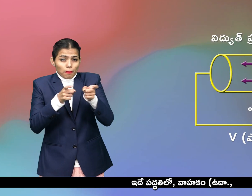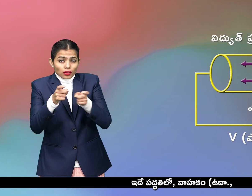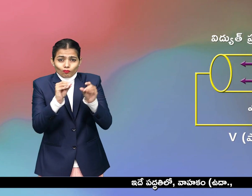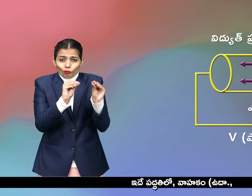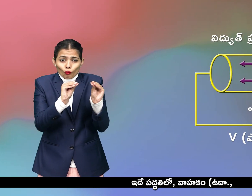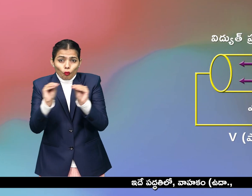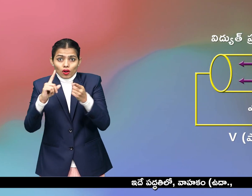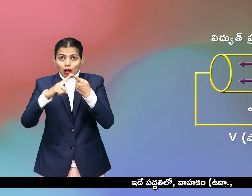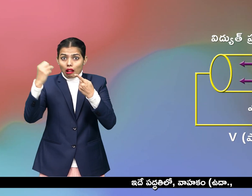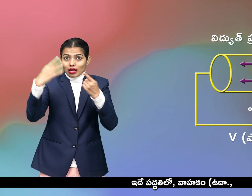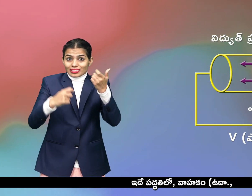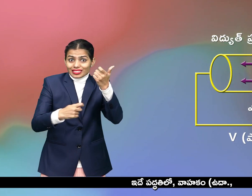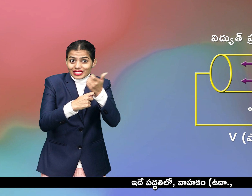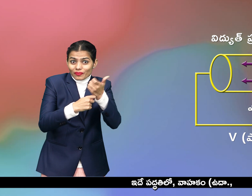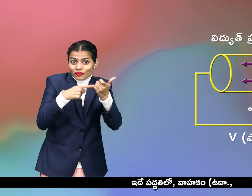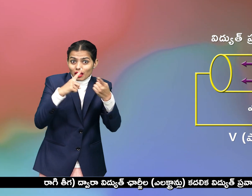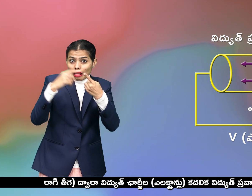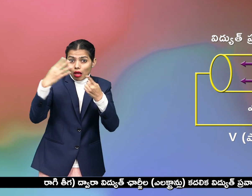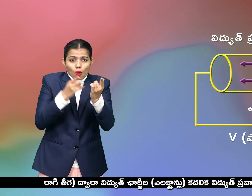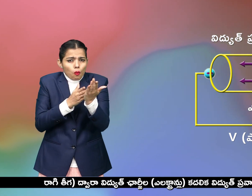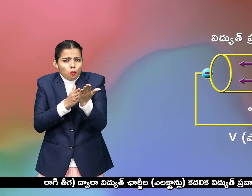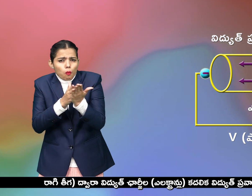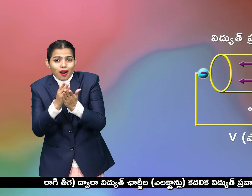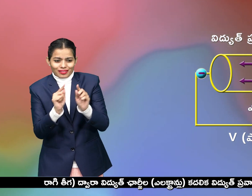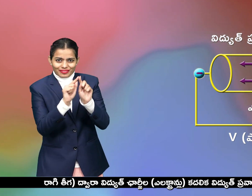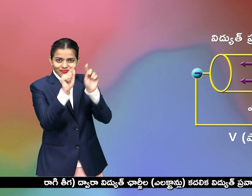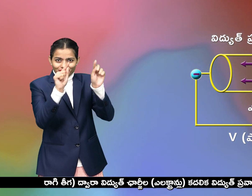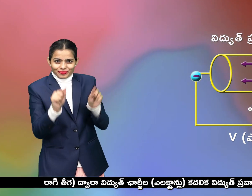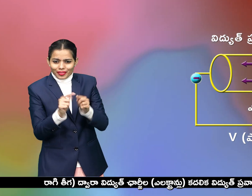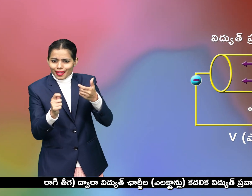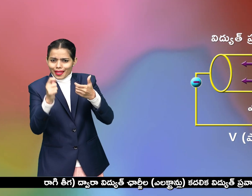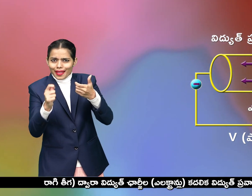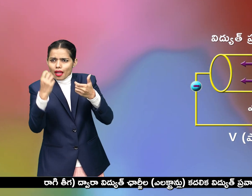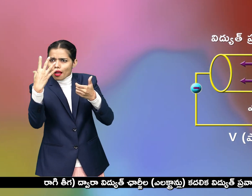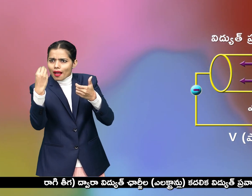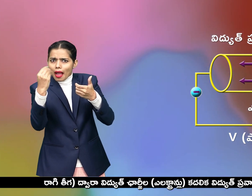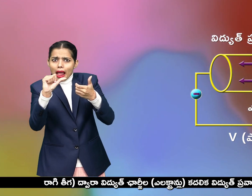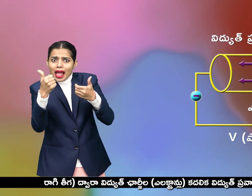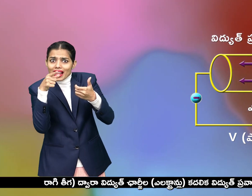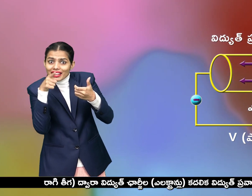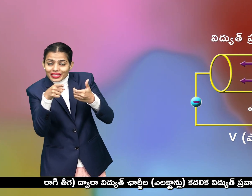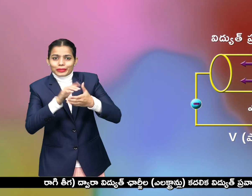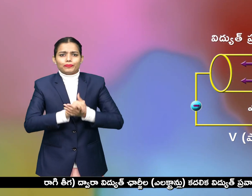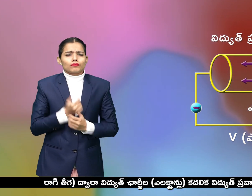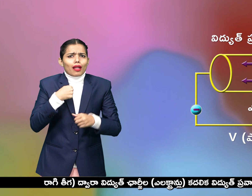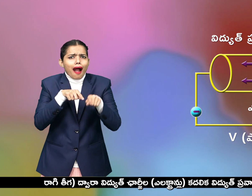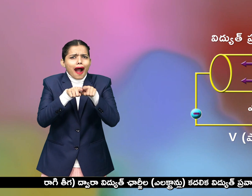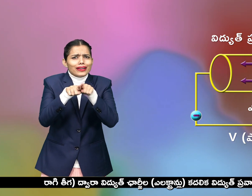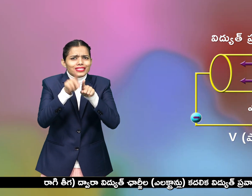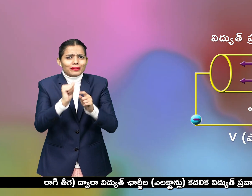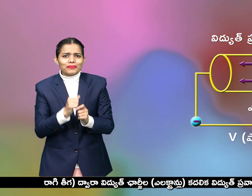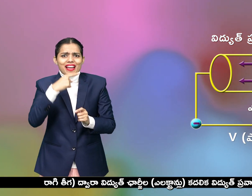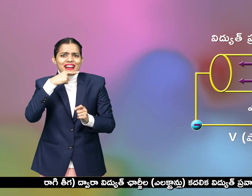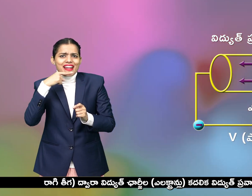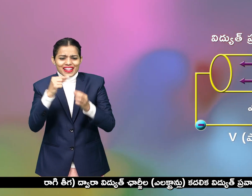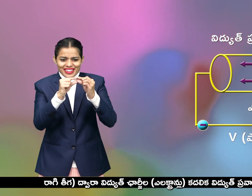ఇదే పద్ధతిలో వాహకం, ఉదాహరణ రాగి తీగ ద్వారా విద్యుత్ ఛార్జీల ఎలక్ట్రాన్లు కదలిక